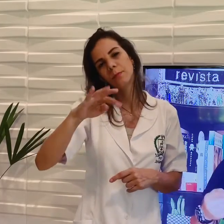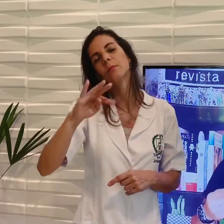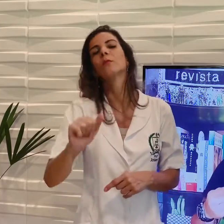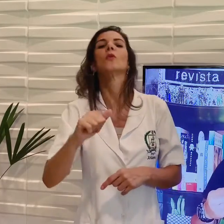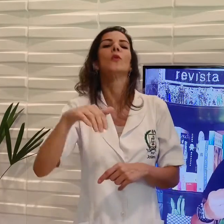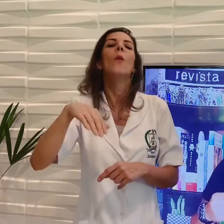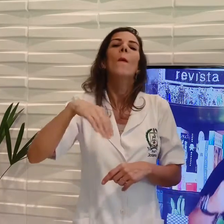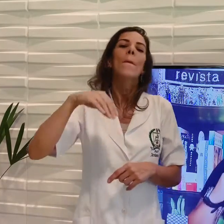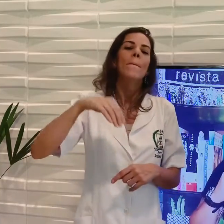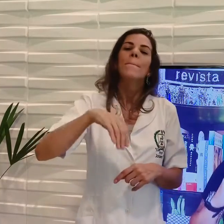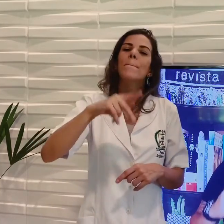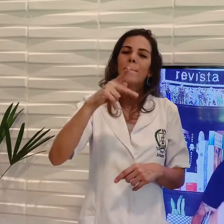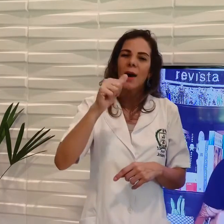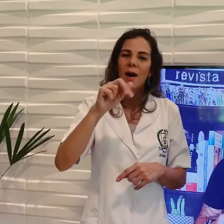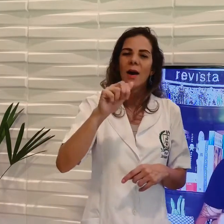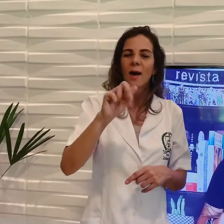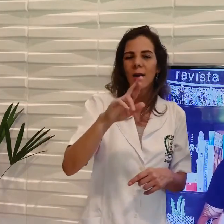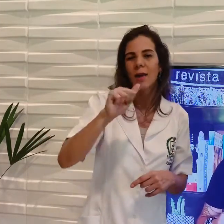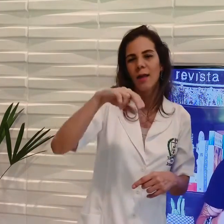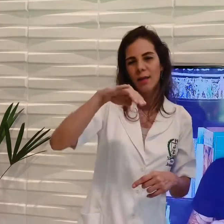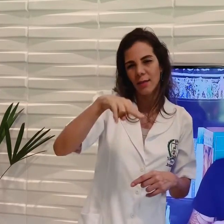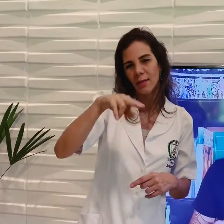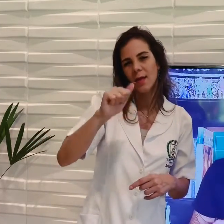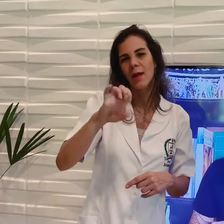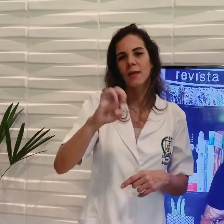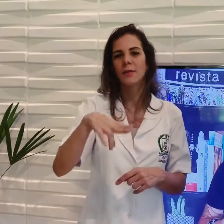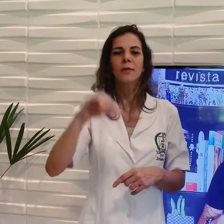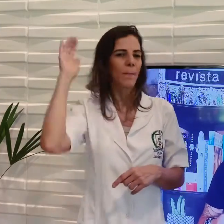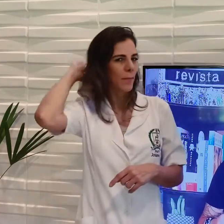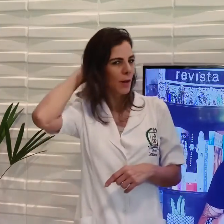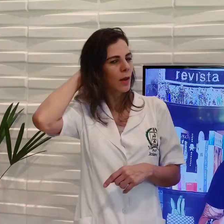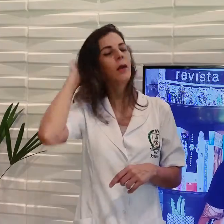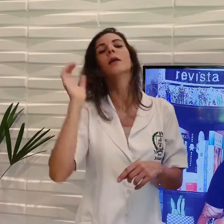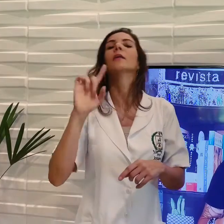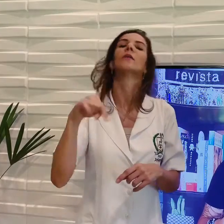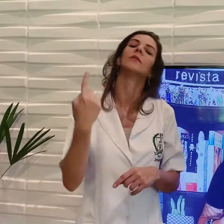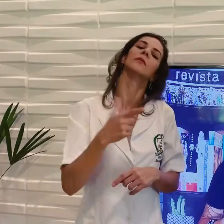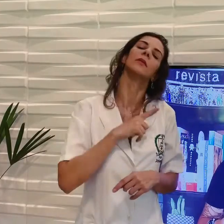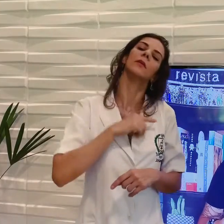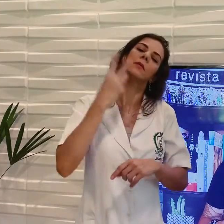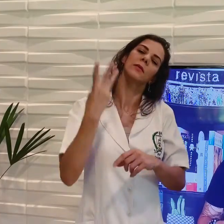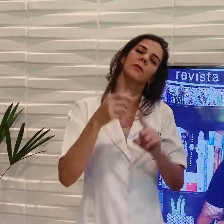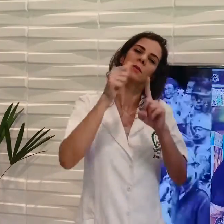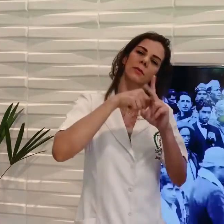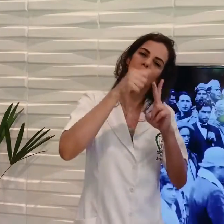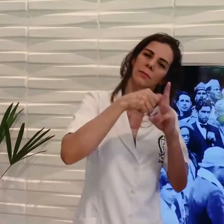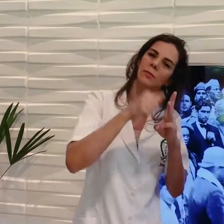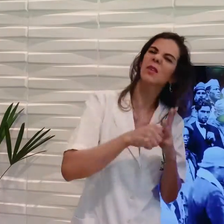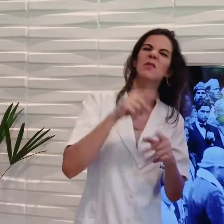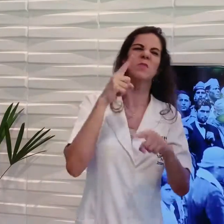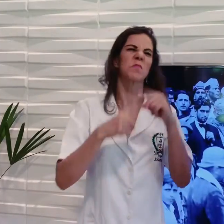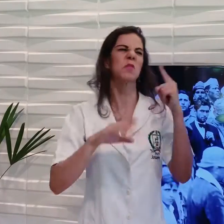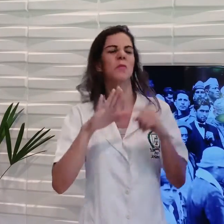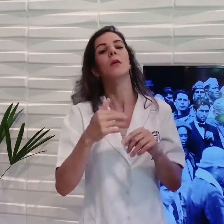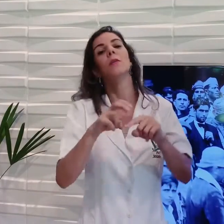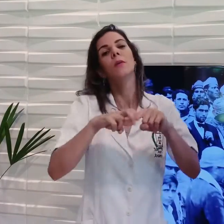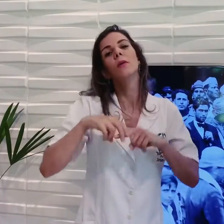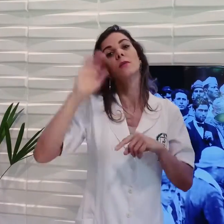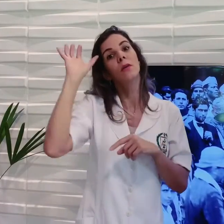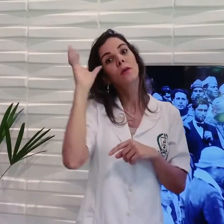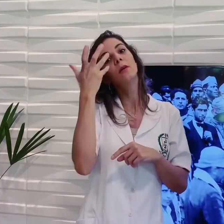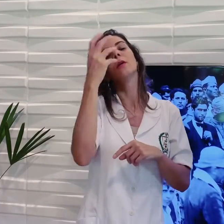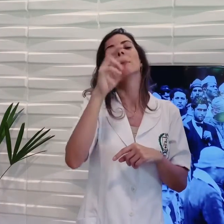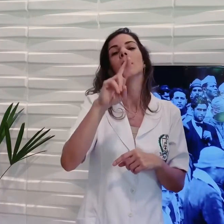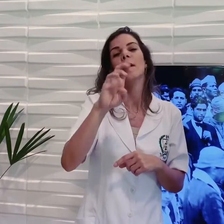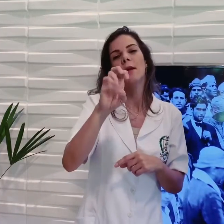ser paralisado, dessa vez por mais de 3 meses, quase 3 meses e meio, por conta da Revolução de 30. E o que foi a Revolução de